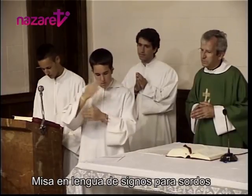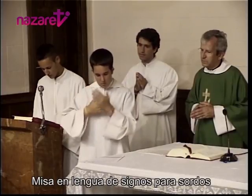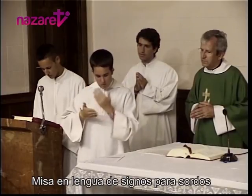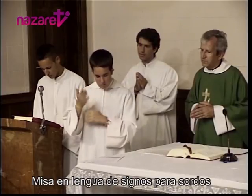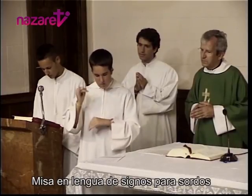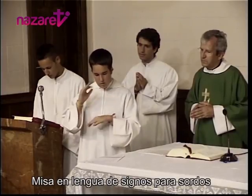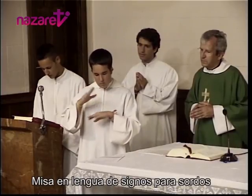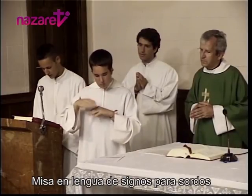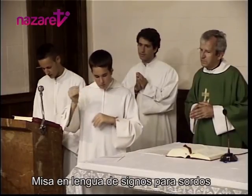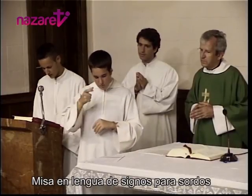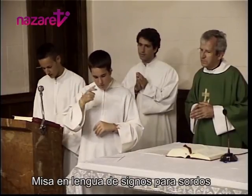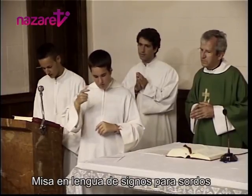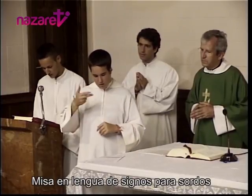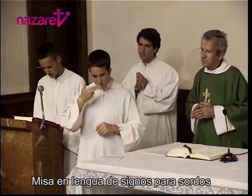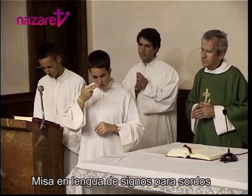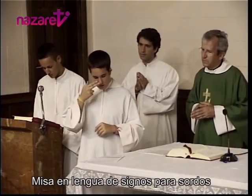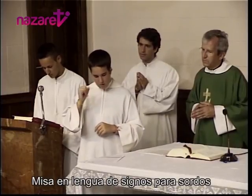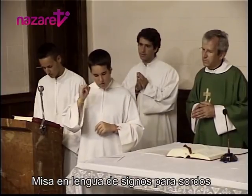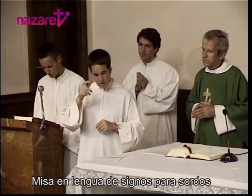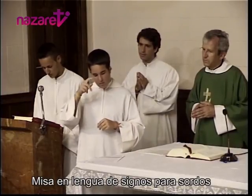y por todos los que se interesan y se preocupan por ellos.